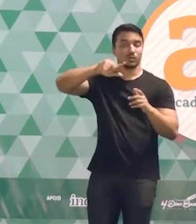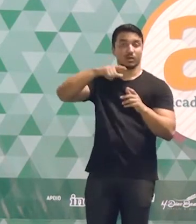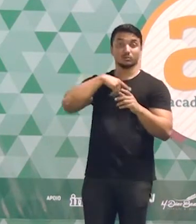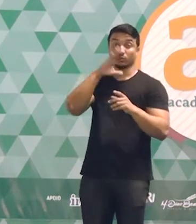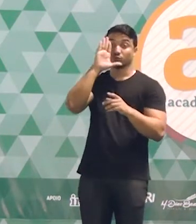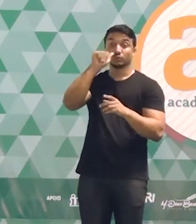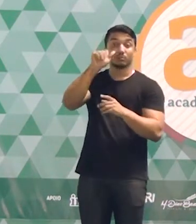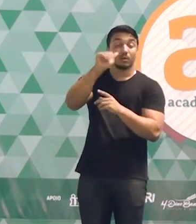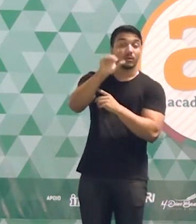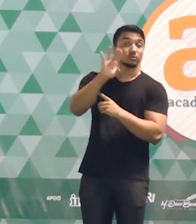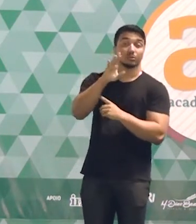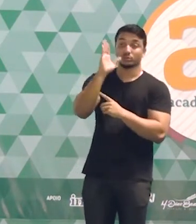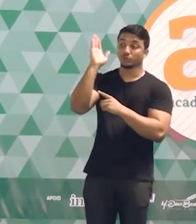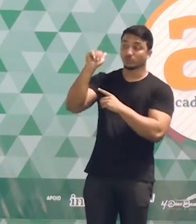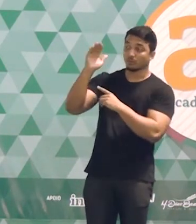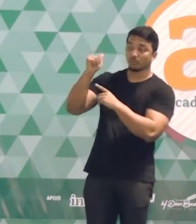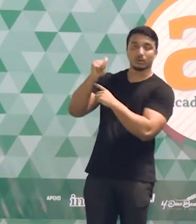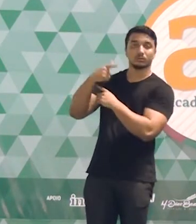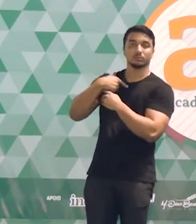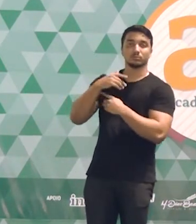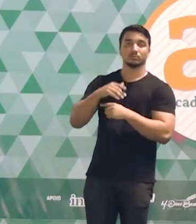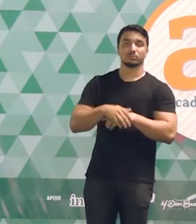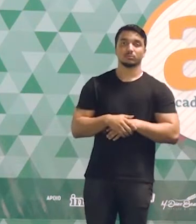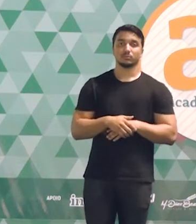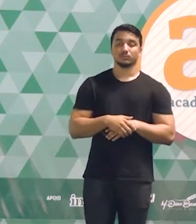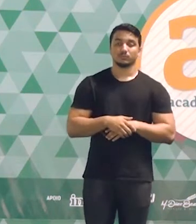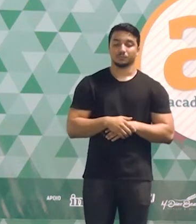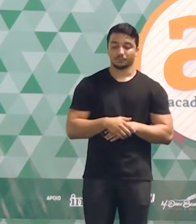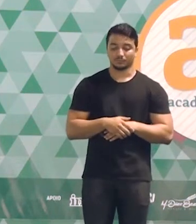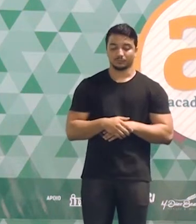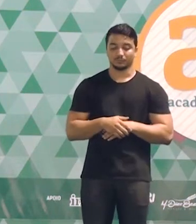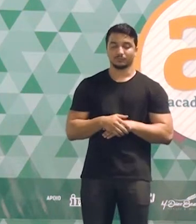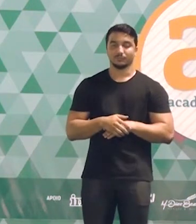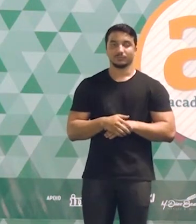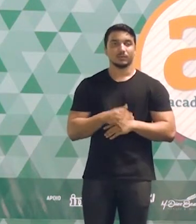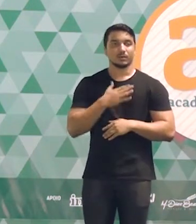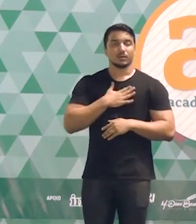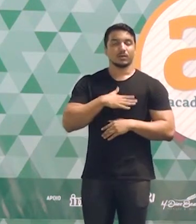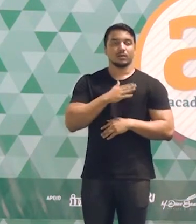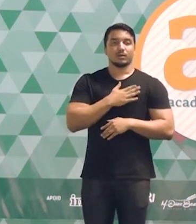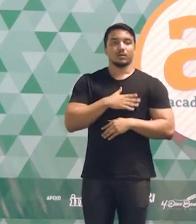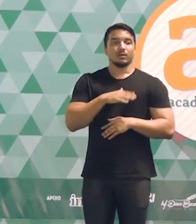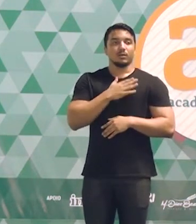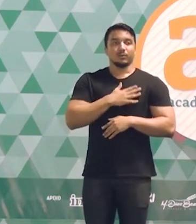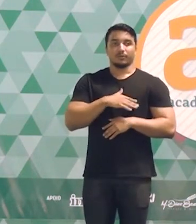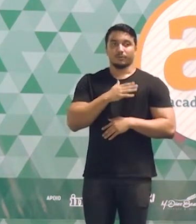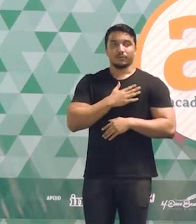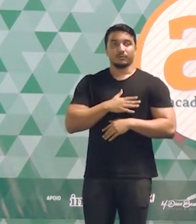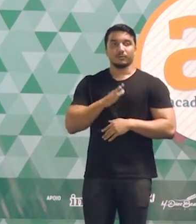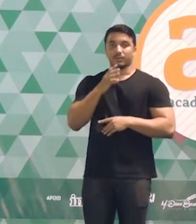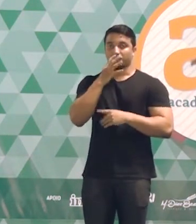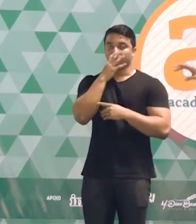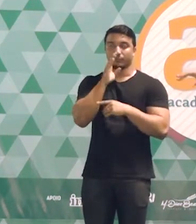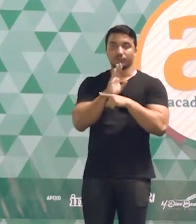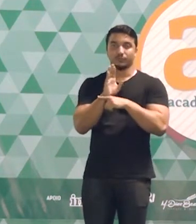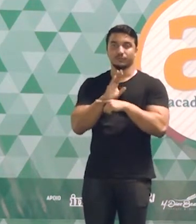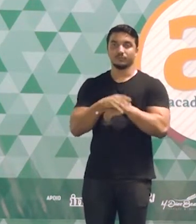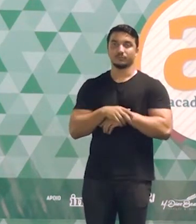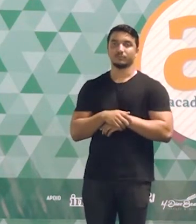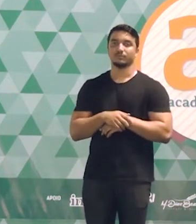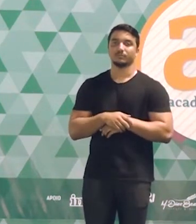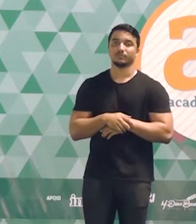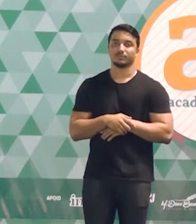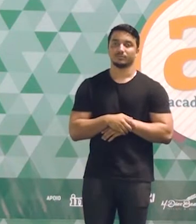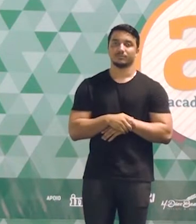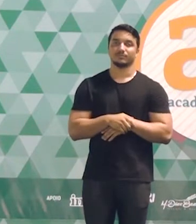é um chamamento. Chamamento. Tá? Relaxa hoje. Hoje, para relaxar, eu vou assistir a um filme de